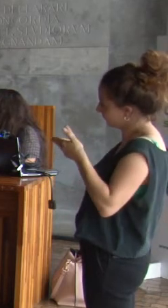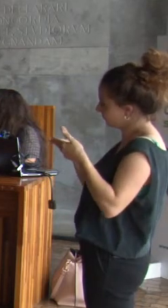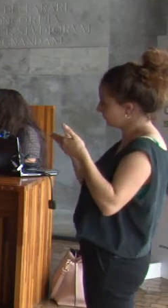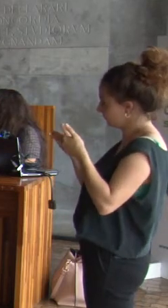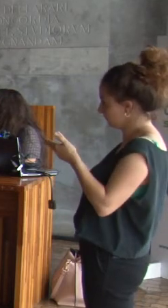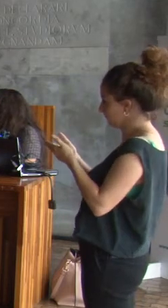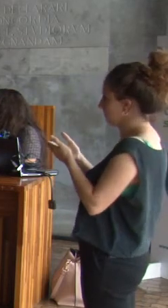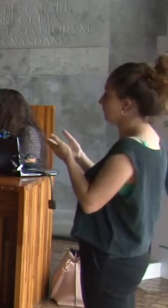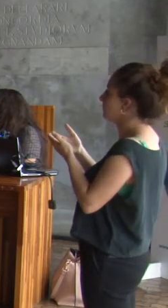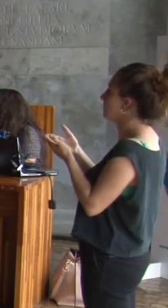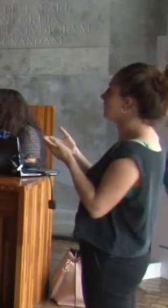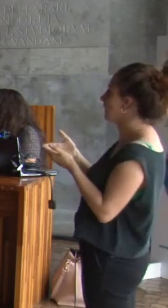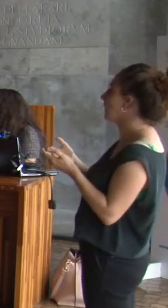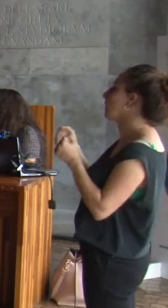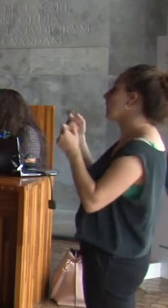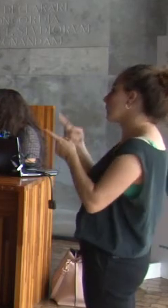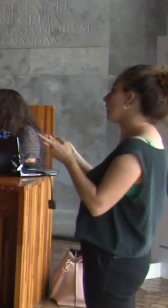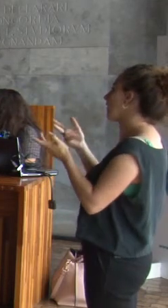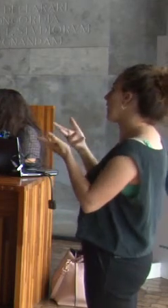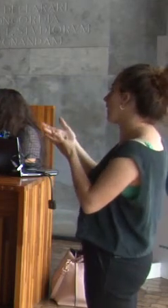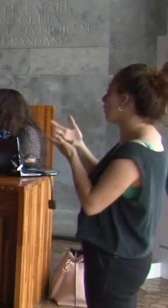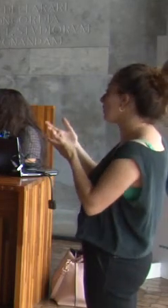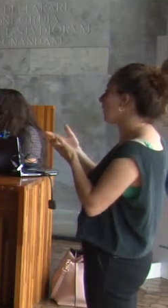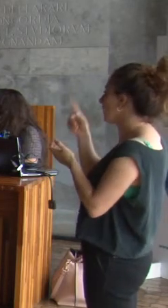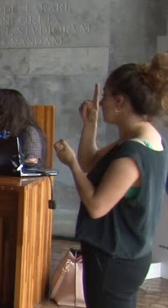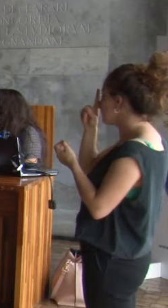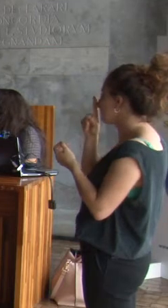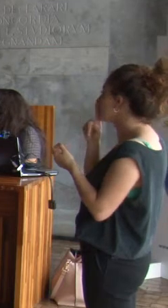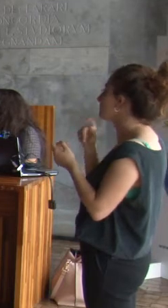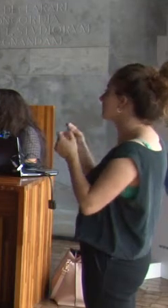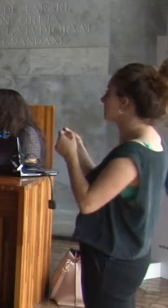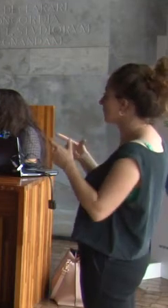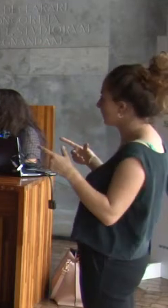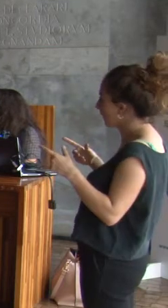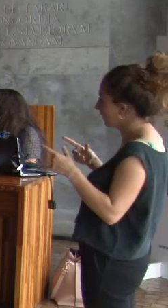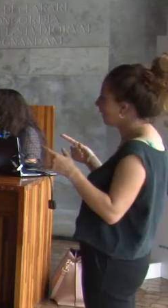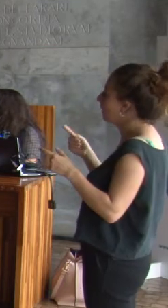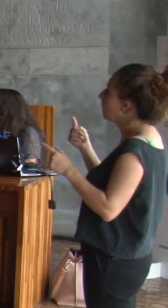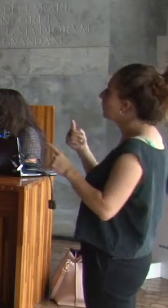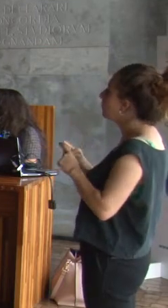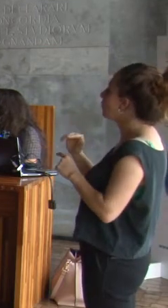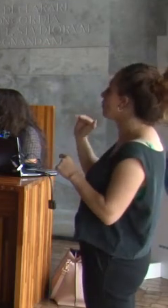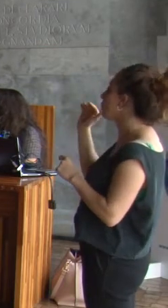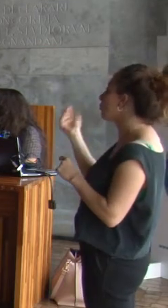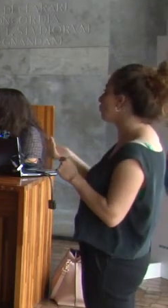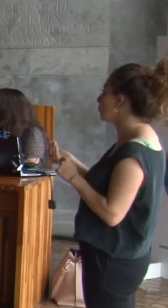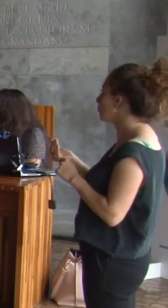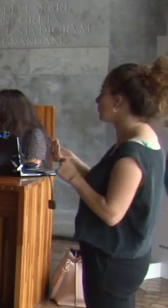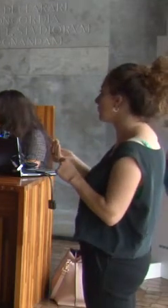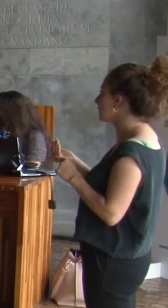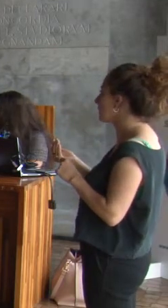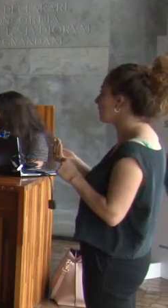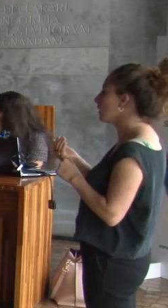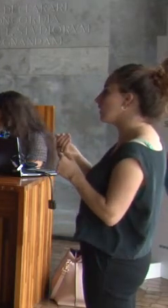si cerca di raccontare quello che è il silenzio della città e tutte le cose a cui normalmente una persona non